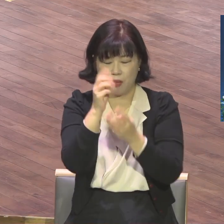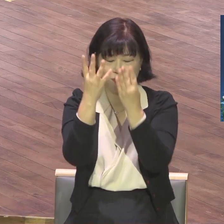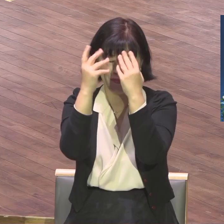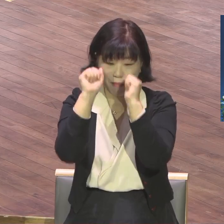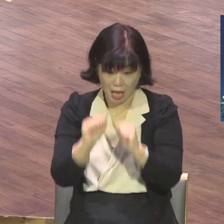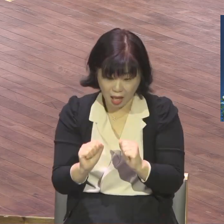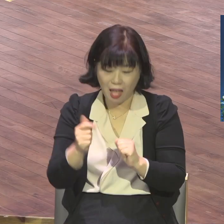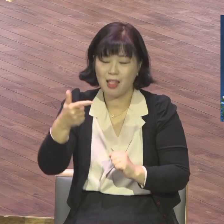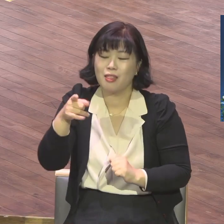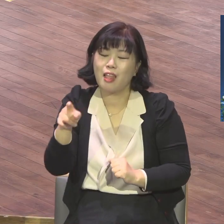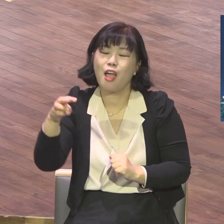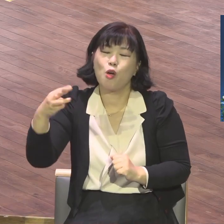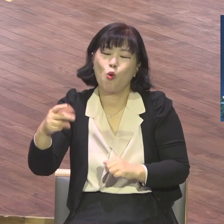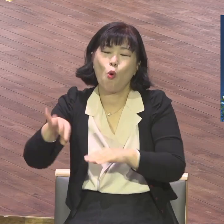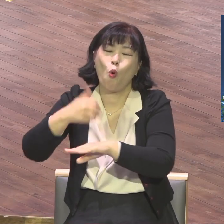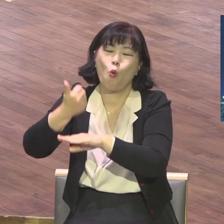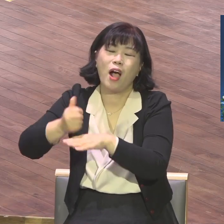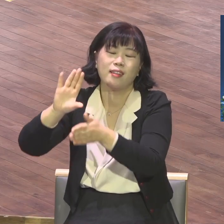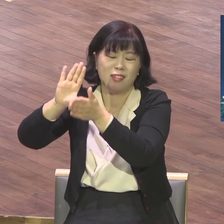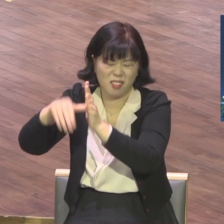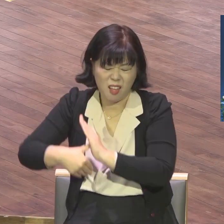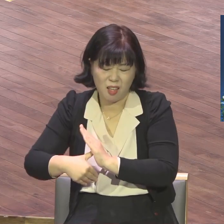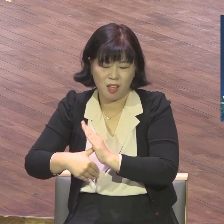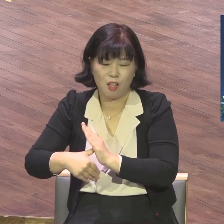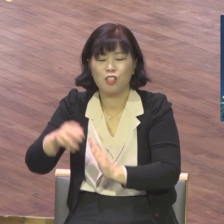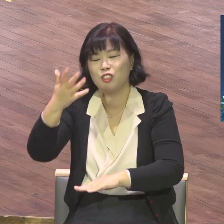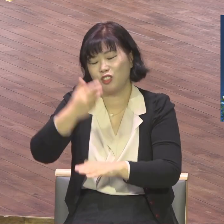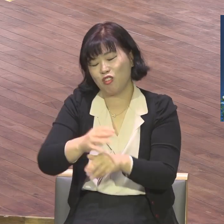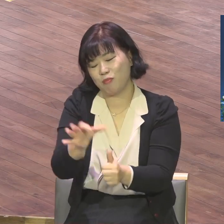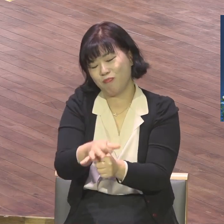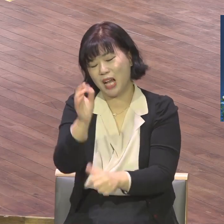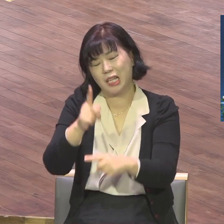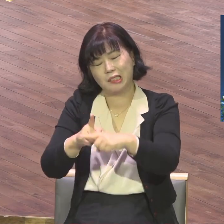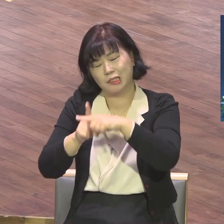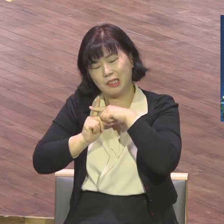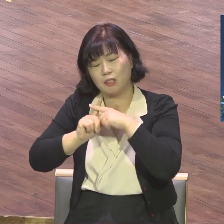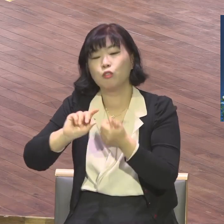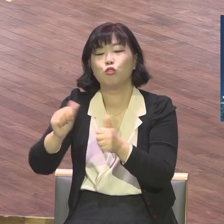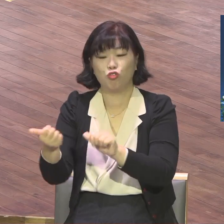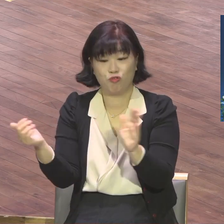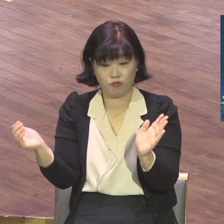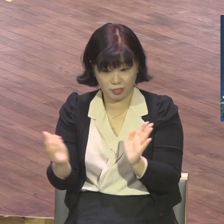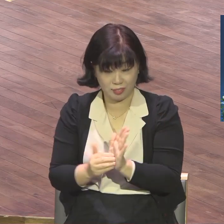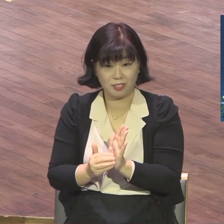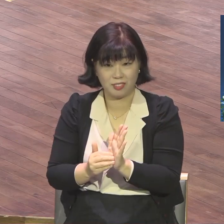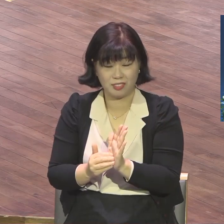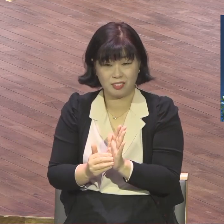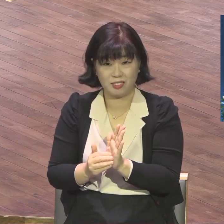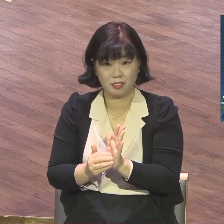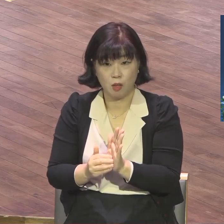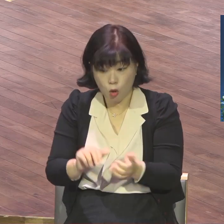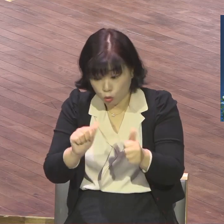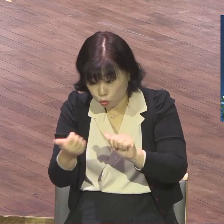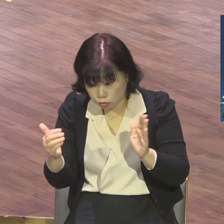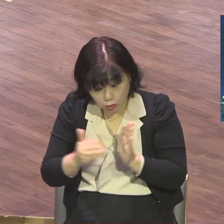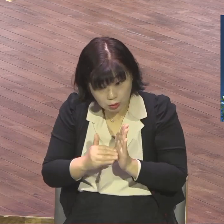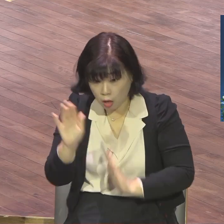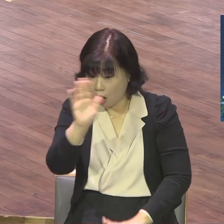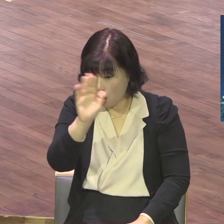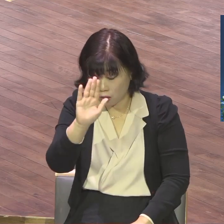바울이 전한 이 메시지는 계속해서 사람들을 변화시켜 나갔고 결국